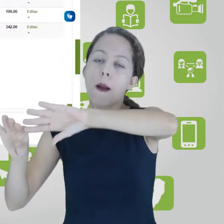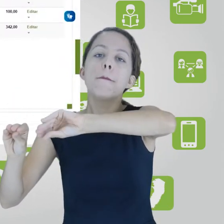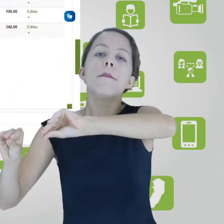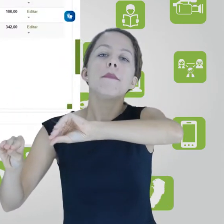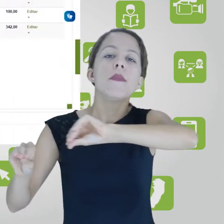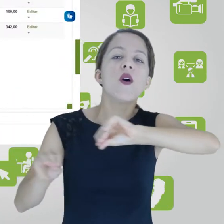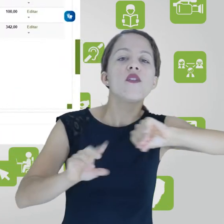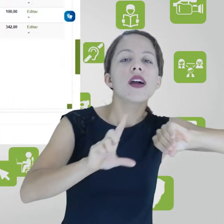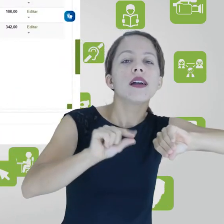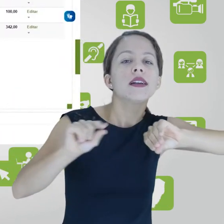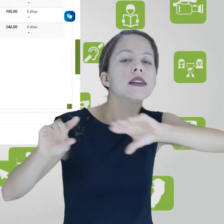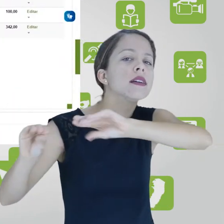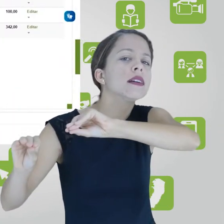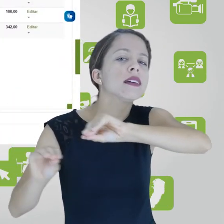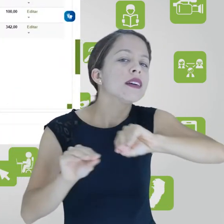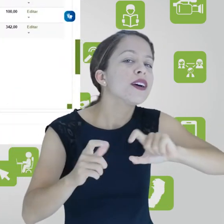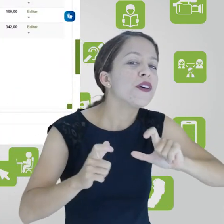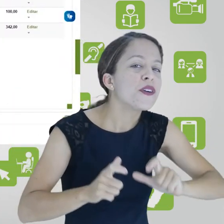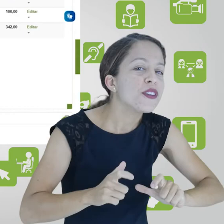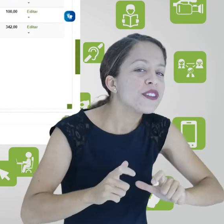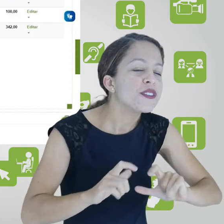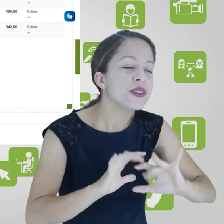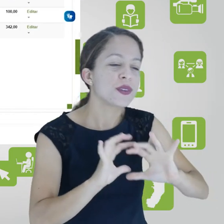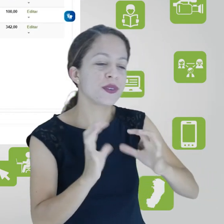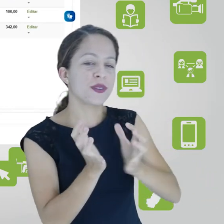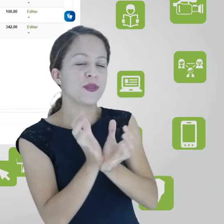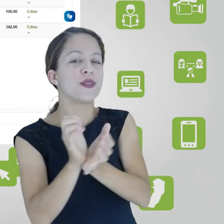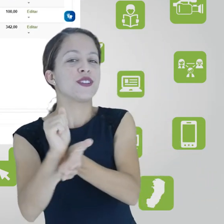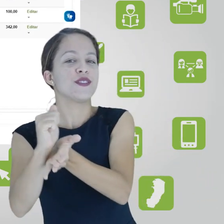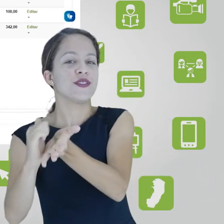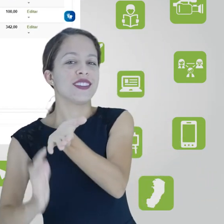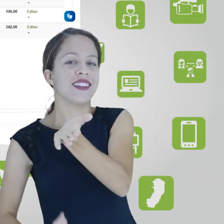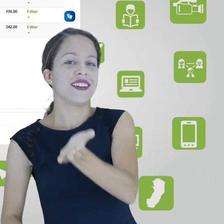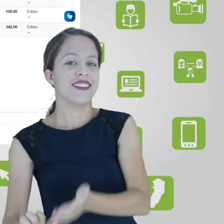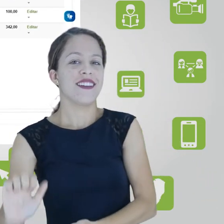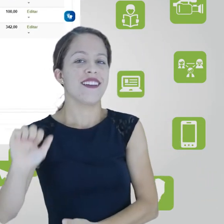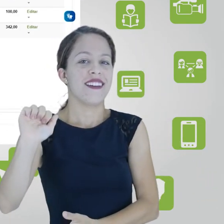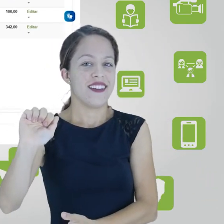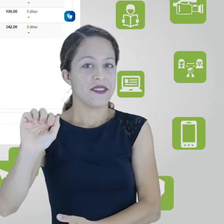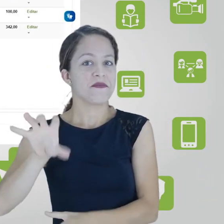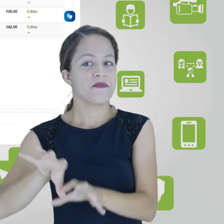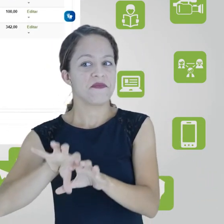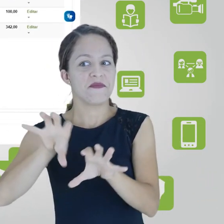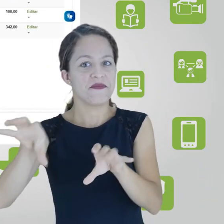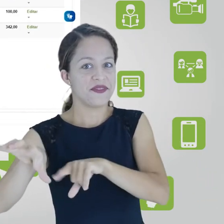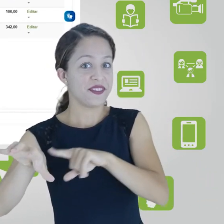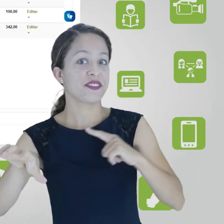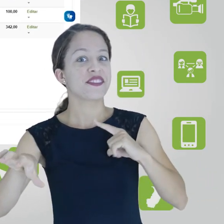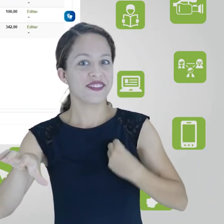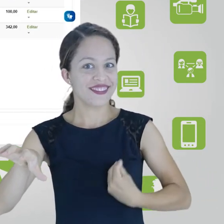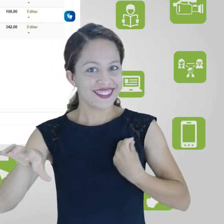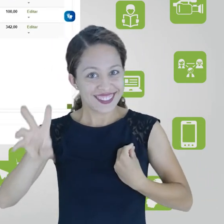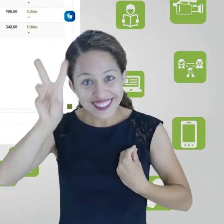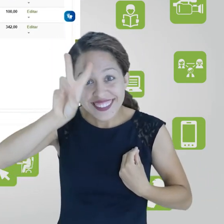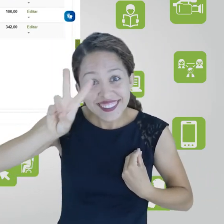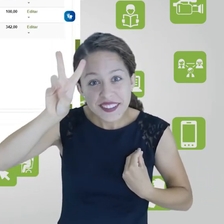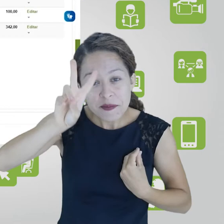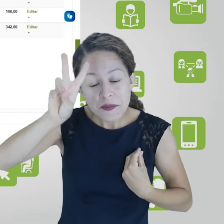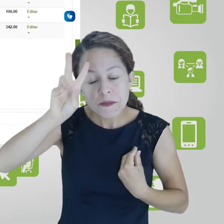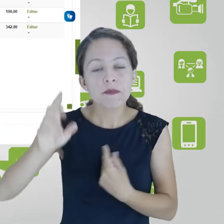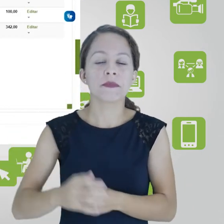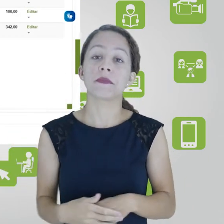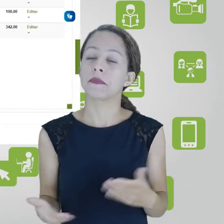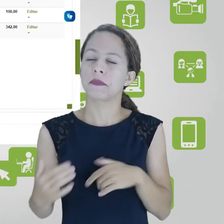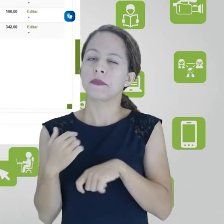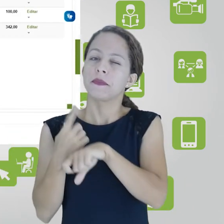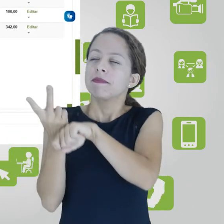Mover itens selecionados para. Eu vou mover para onde? Para a categoria atividades A, que é o que a gente tem aqui,